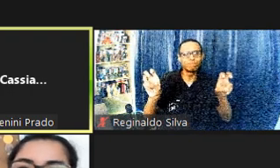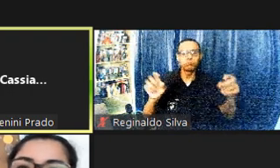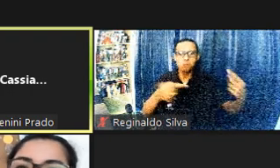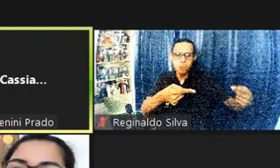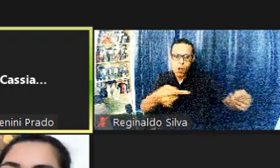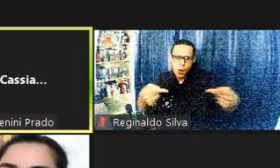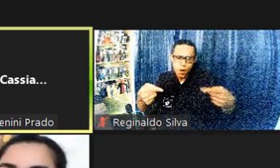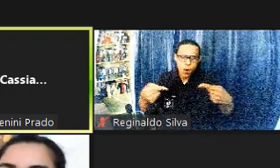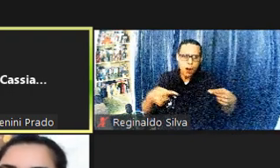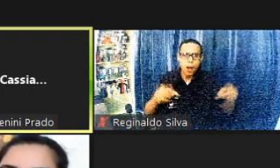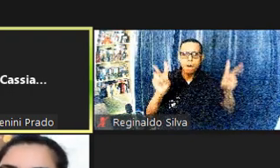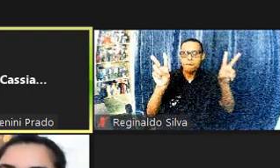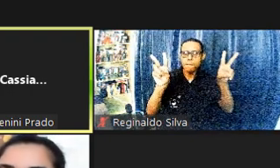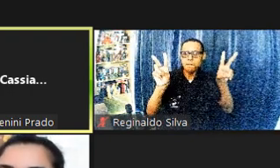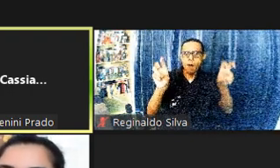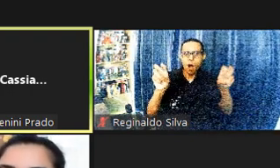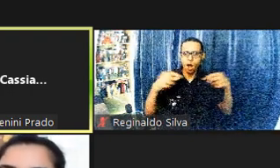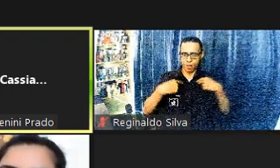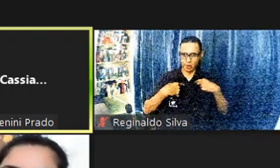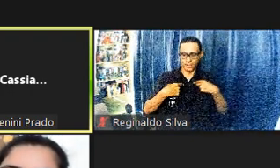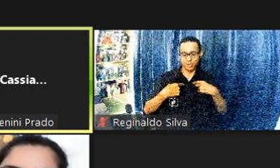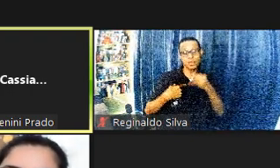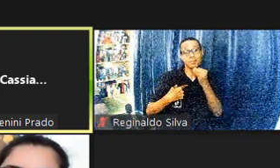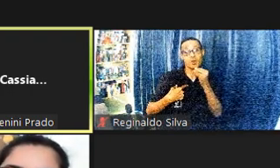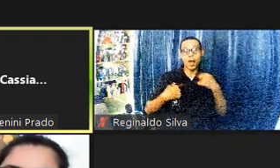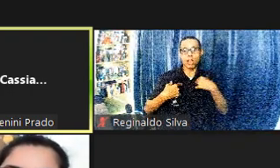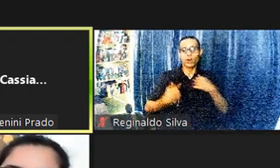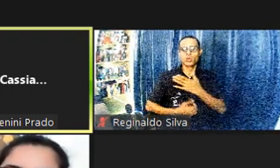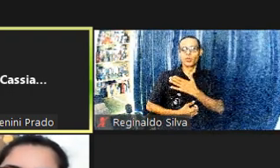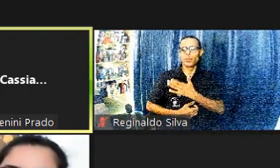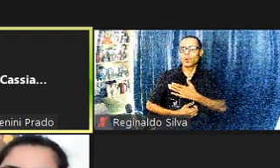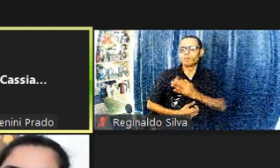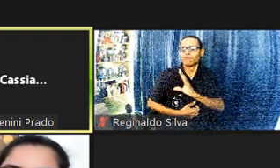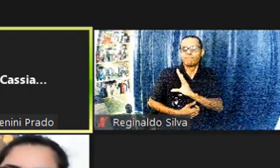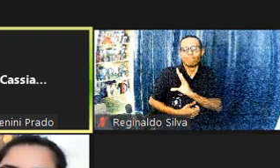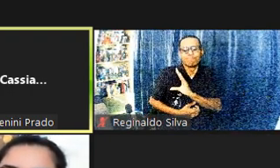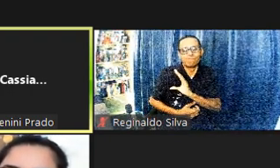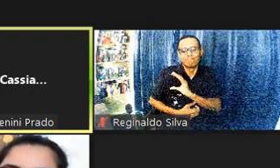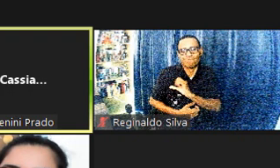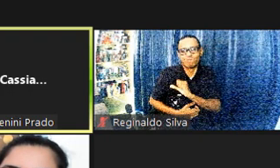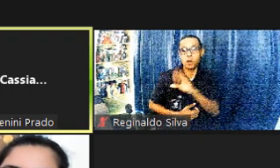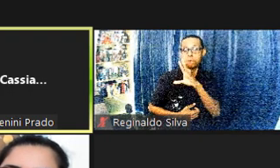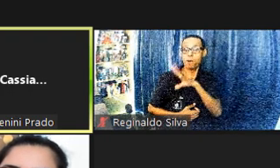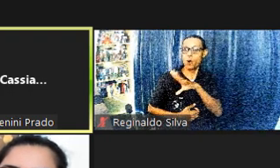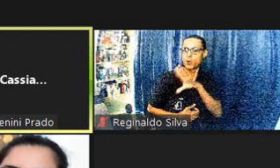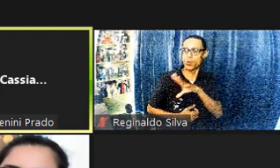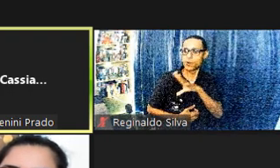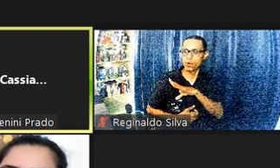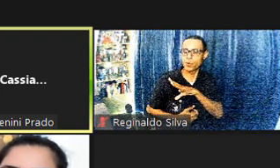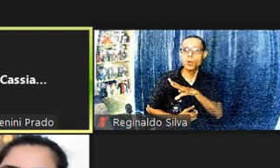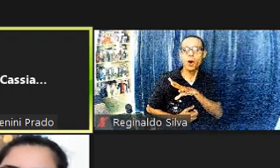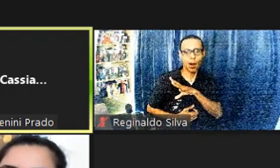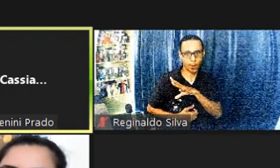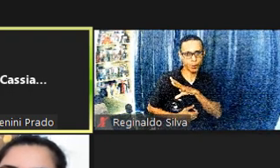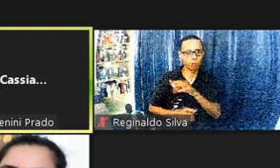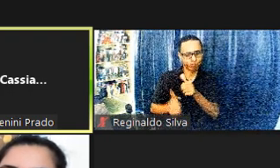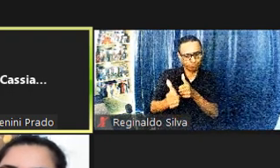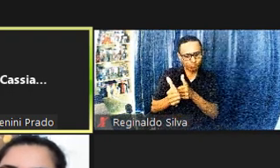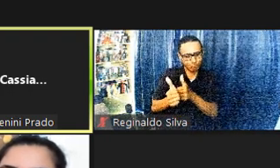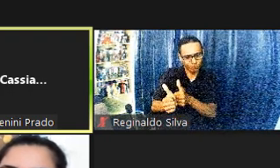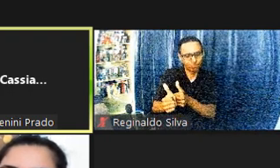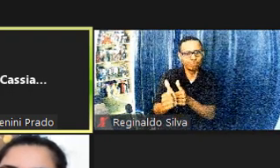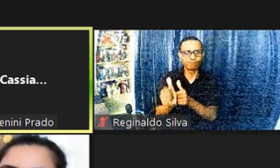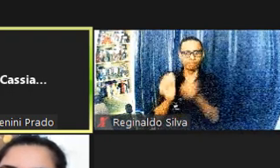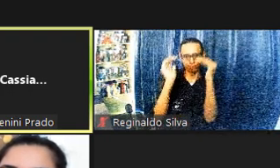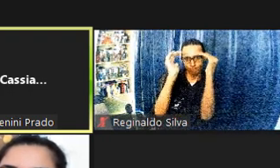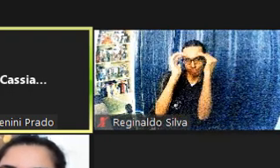discutido. Eu sou uma pessoa que gosto muito da língua portuguesa, e prezo muito essa língua. E